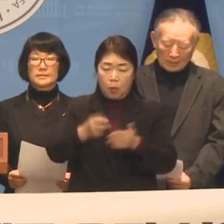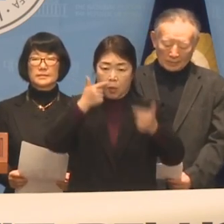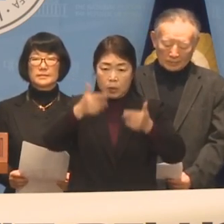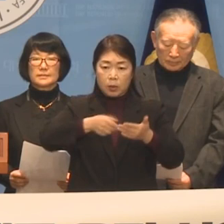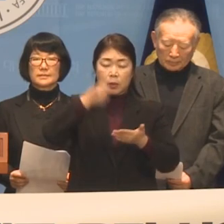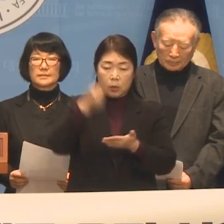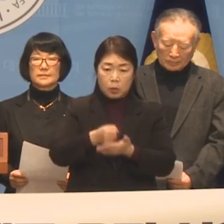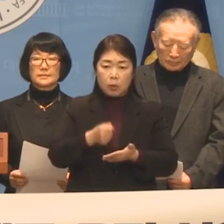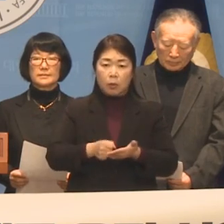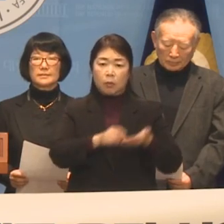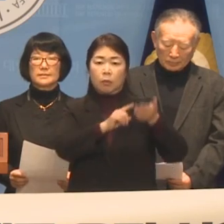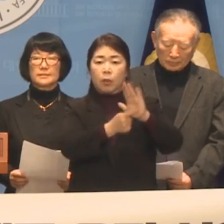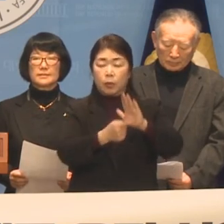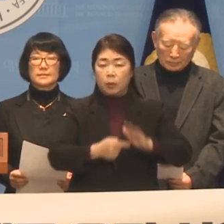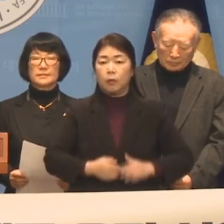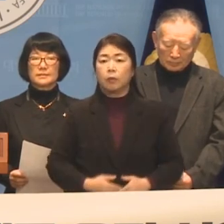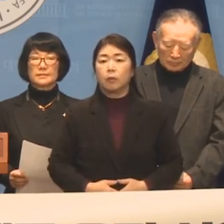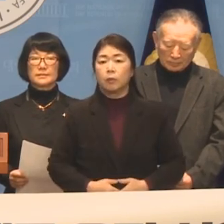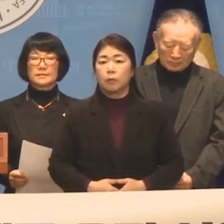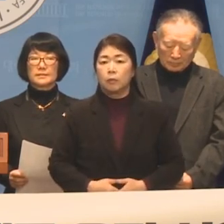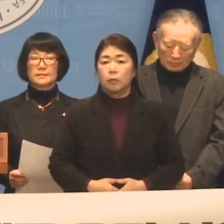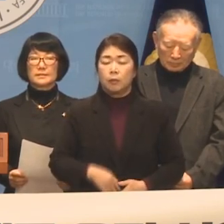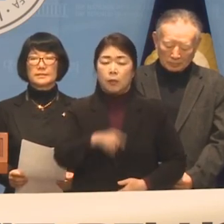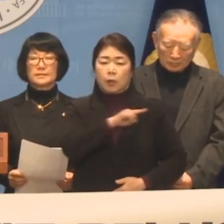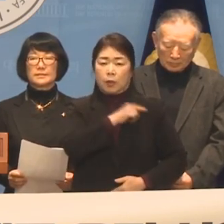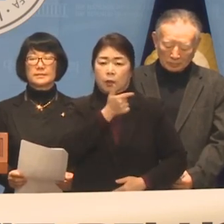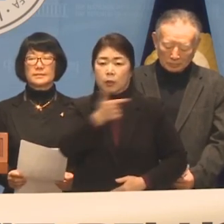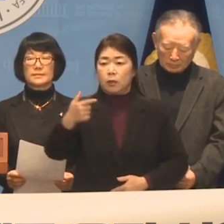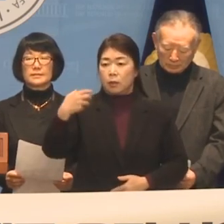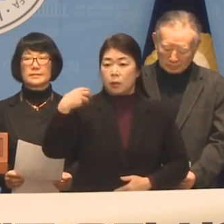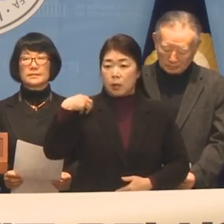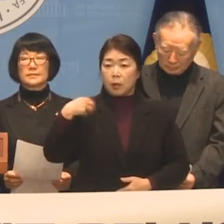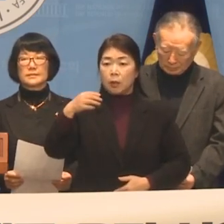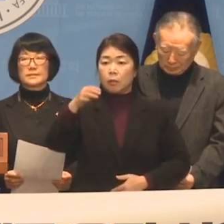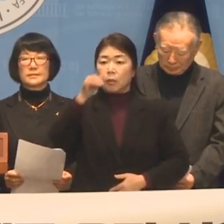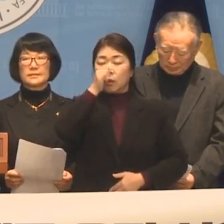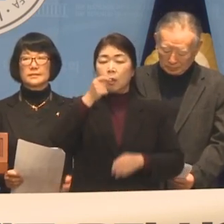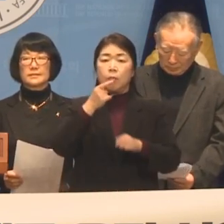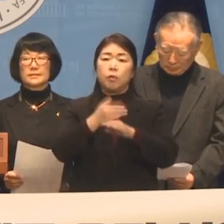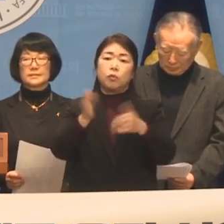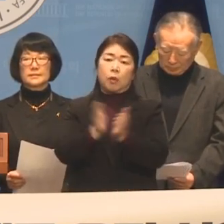있는, 가장 큰 책임감을 가지고 있는 민주당에서